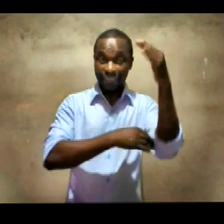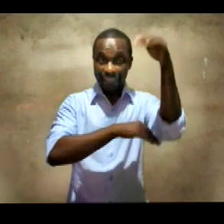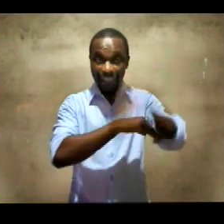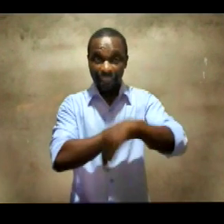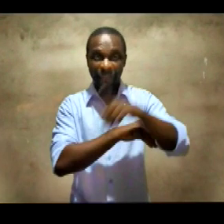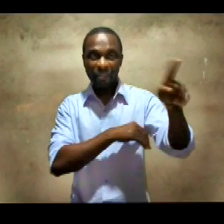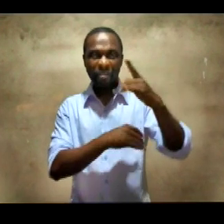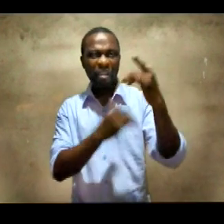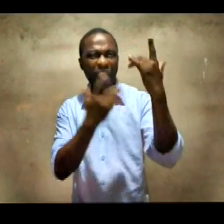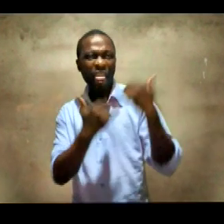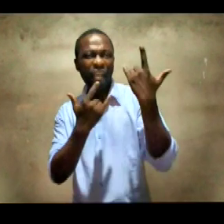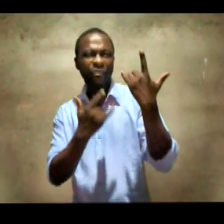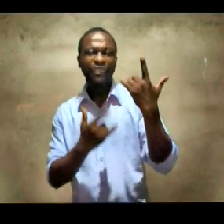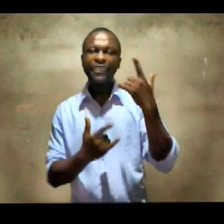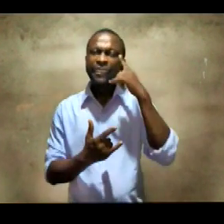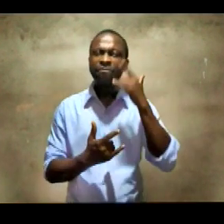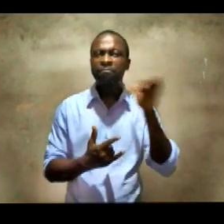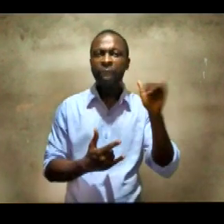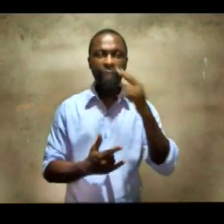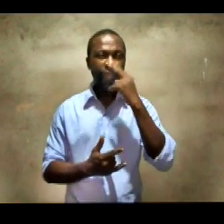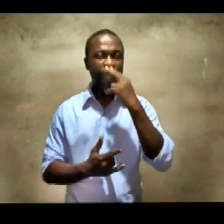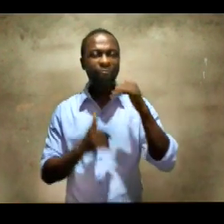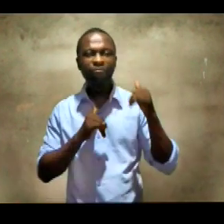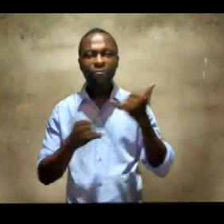et insultés. C'est juste un jeu pour eux.